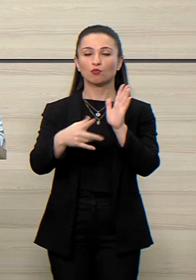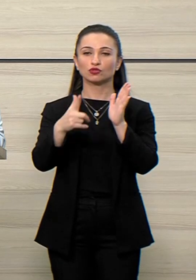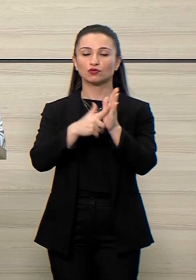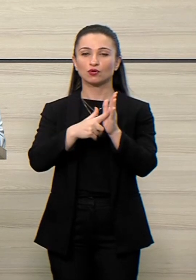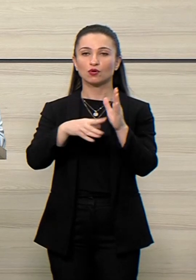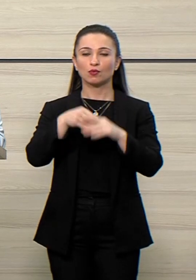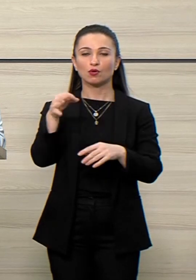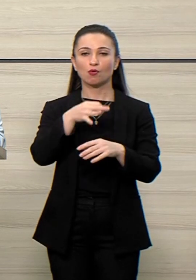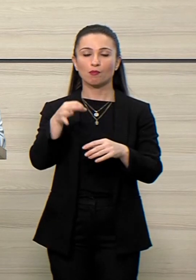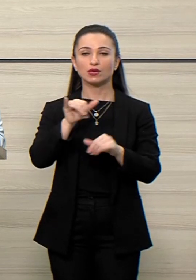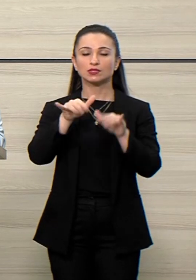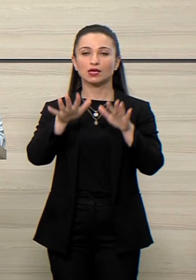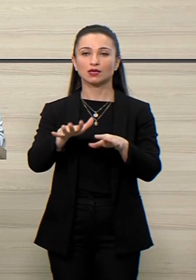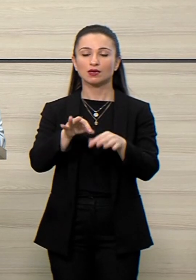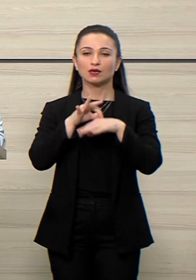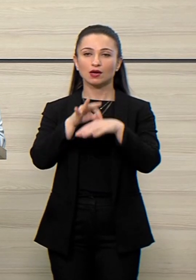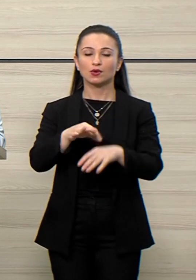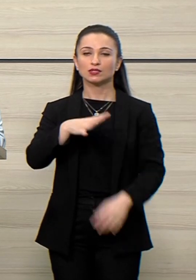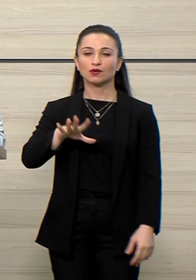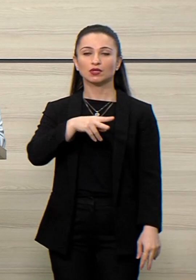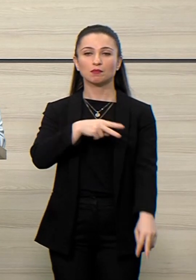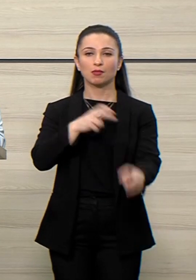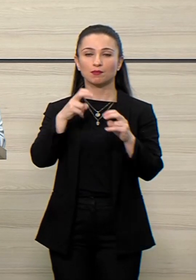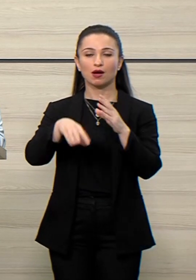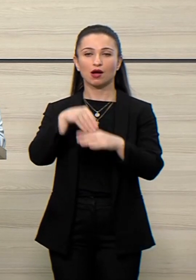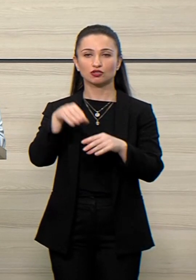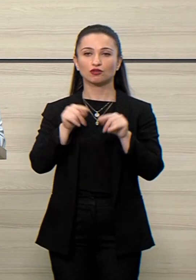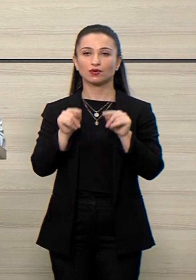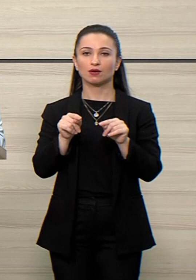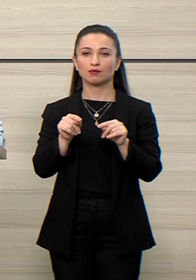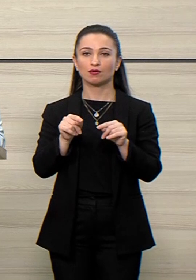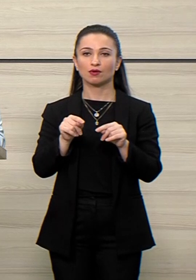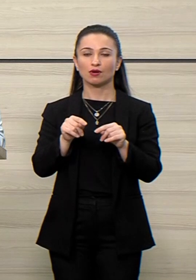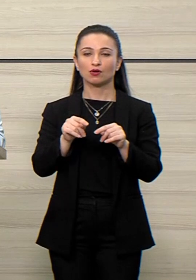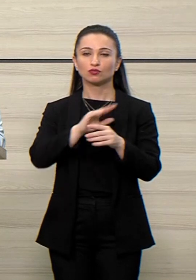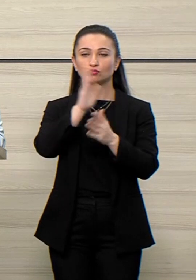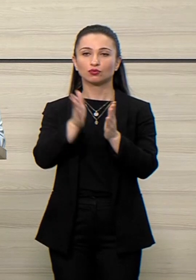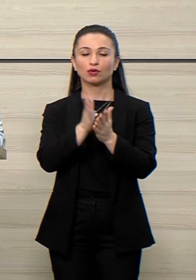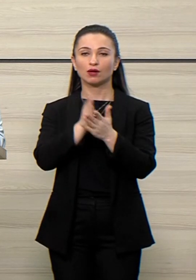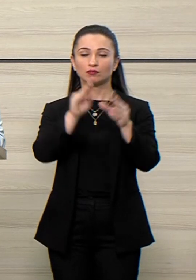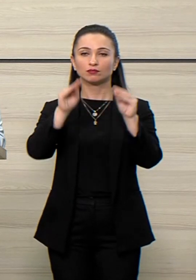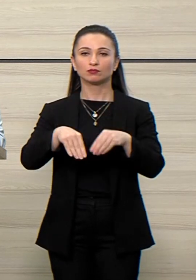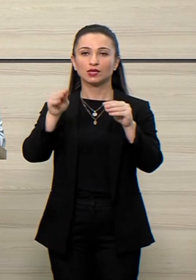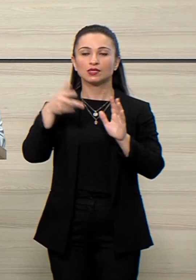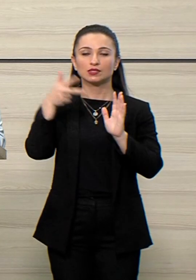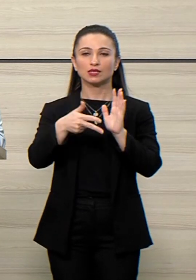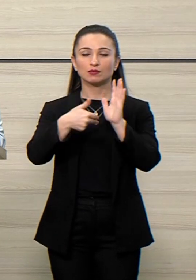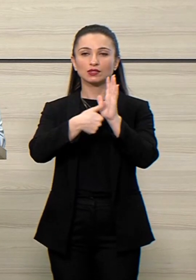3847 საარჩევნო უბანი, სადაც გაიმართა საქართველოს პარლამენტის არჩევნები. შესული არის მონაცემები